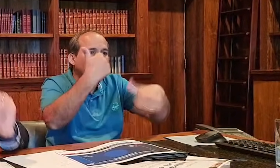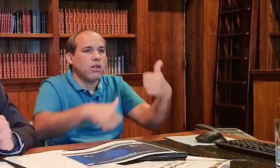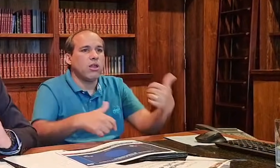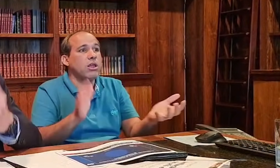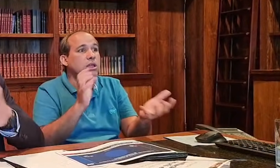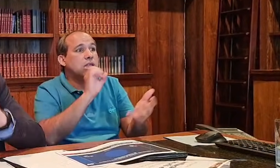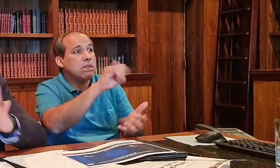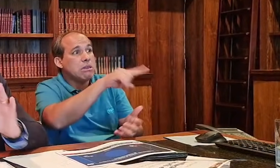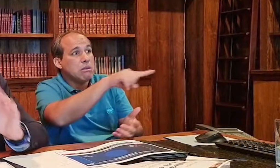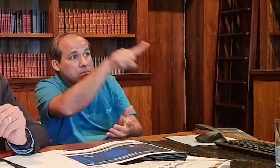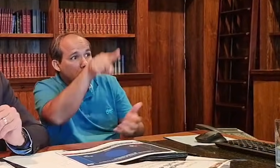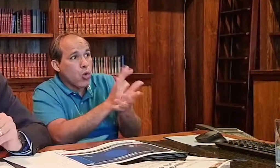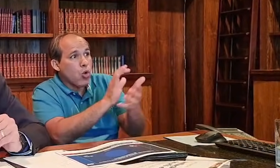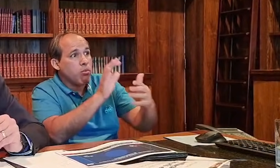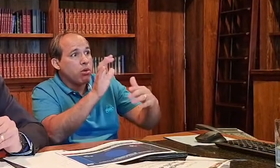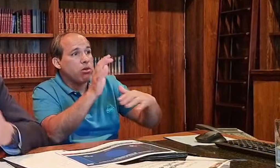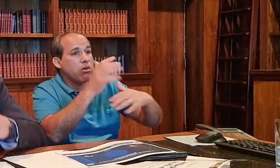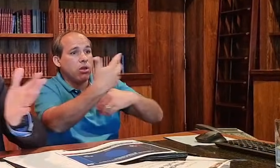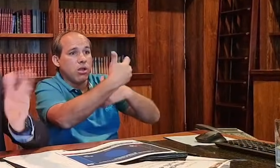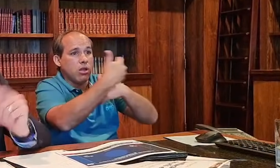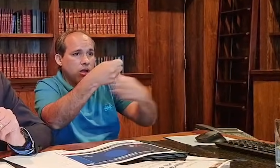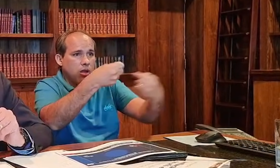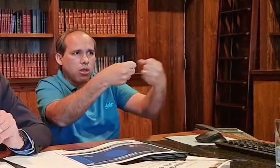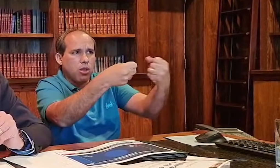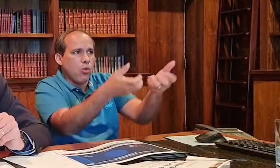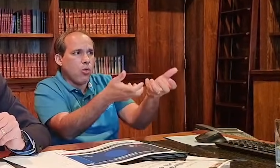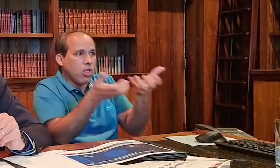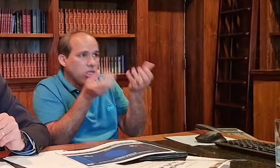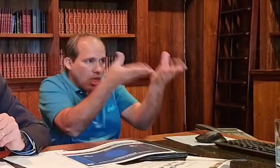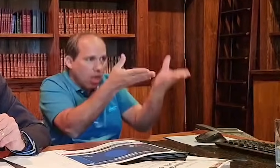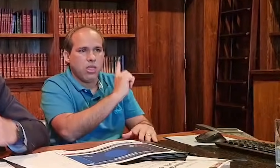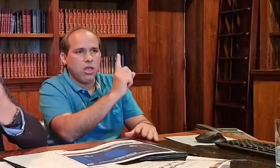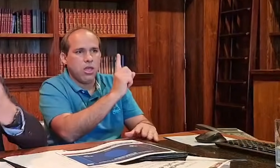imprensa, aquela imprensa marrom não tem. A imprensa séria quiser,